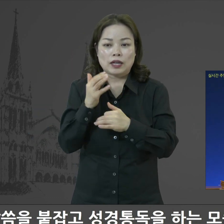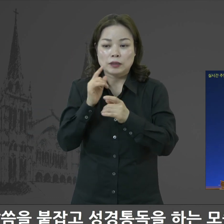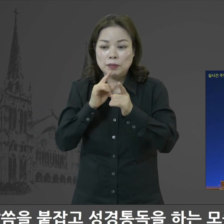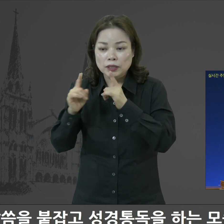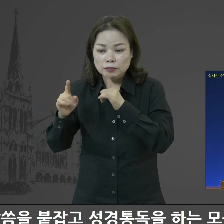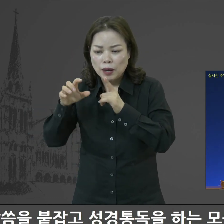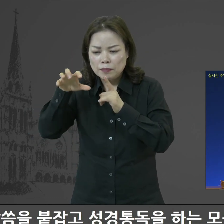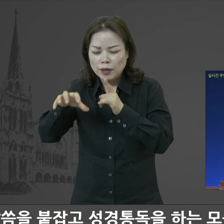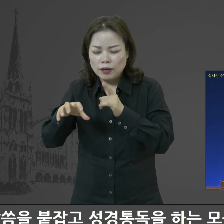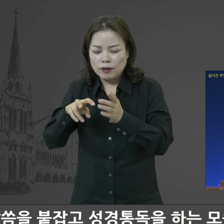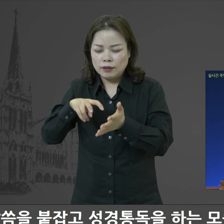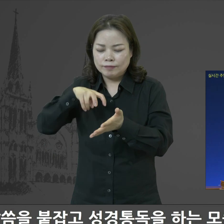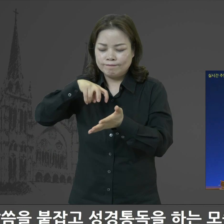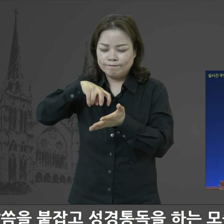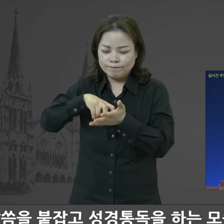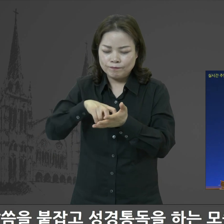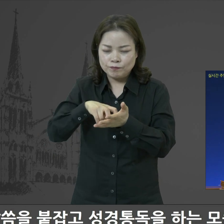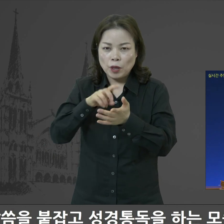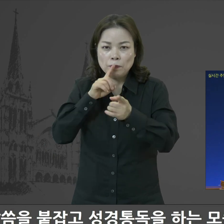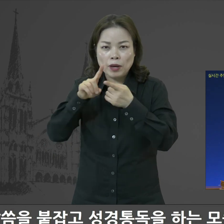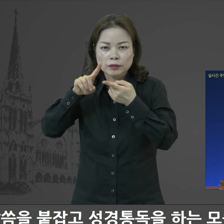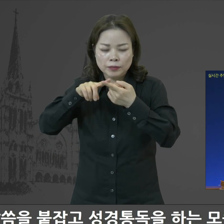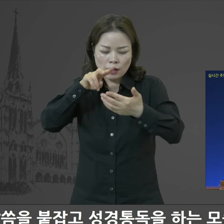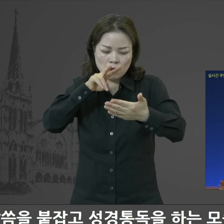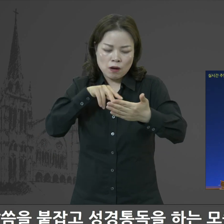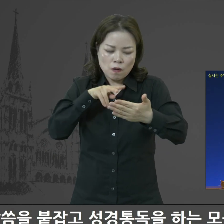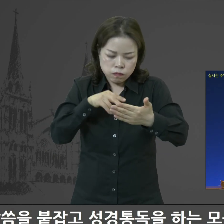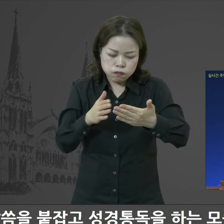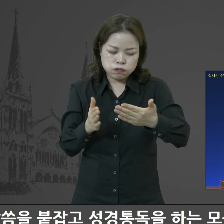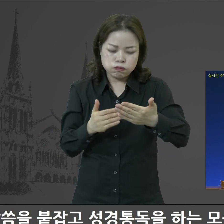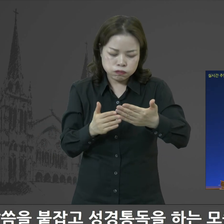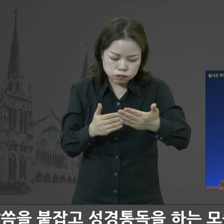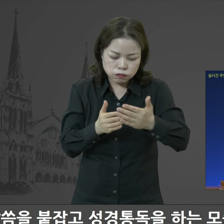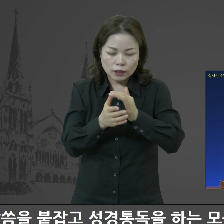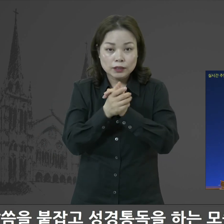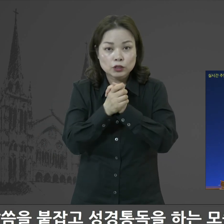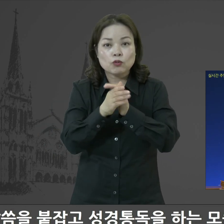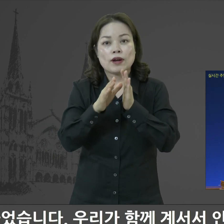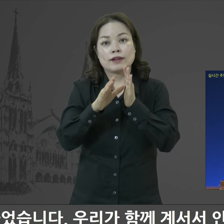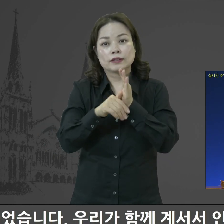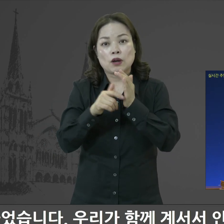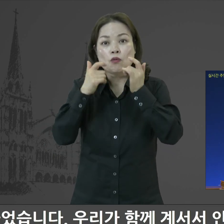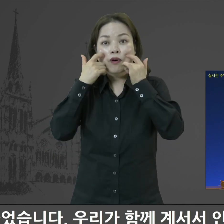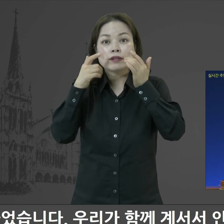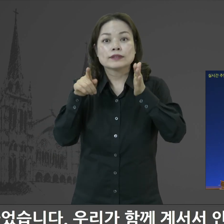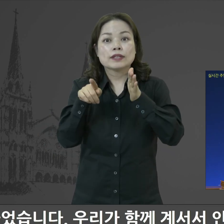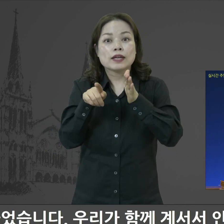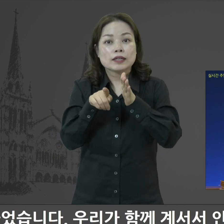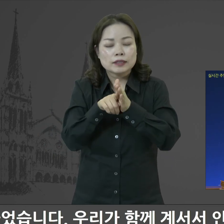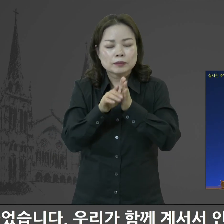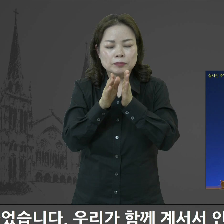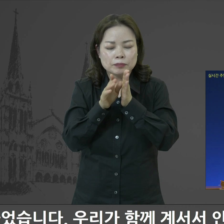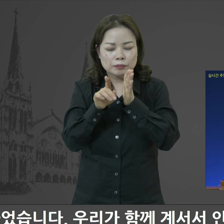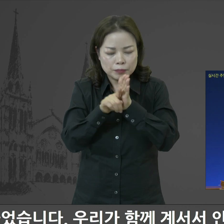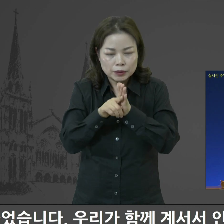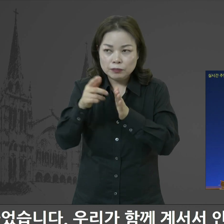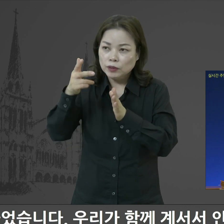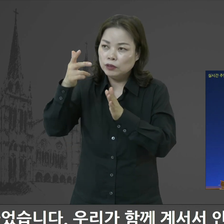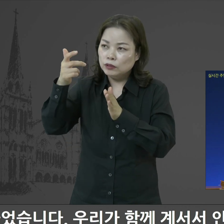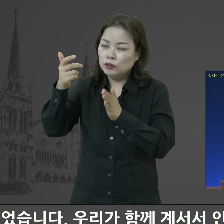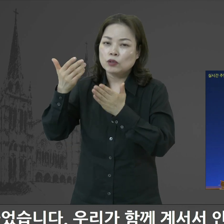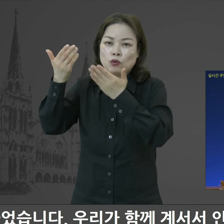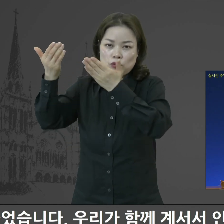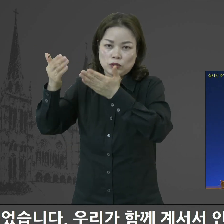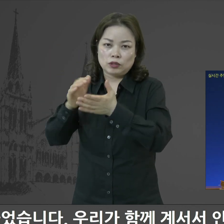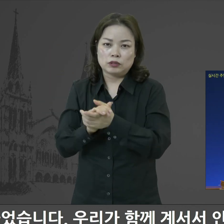말씀 앞에 우리가 무릎 꿇고 또 그 말씀을 읽으며 또 함께 기도할 때 확신에 찬 믿음의 기도를 주 앞에 올려드림을